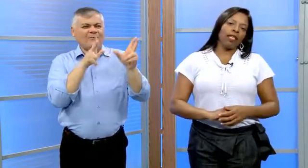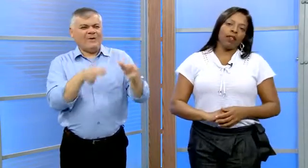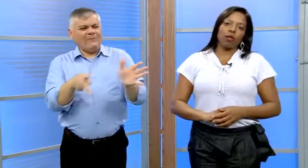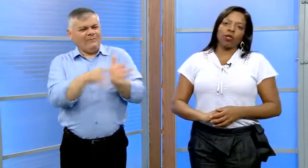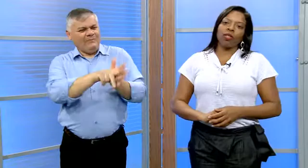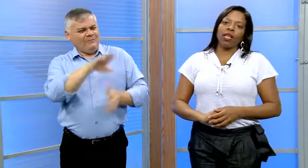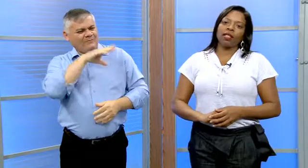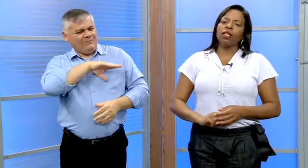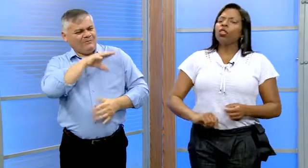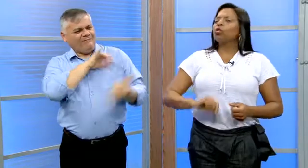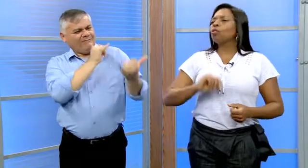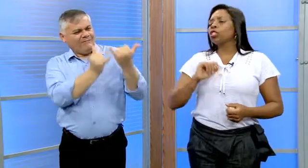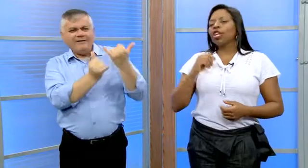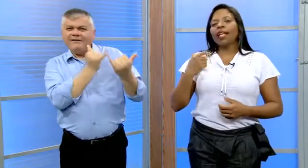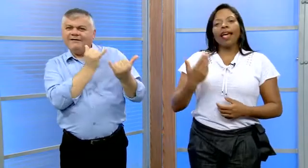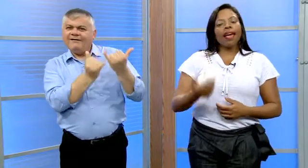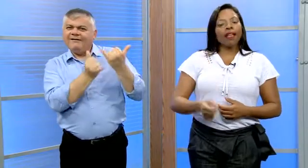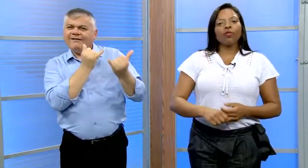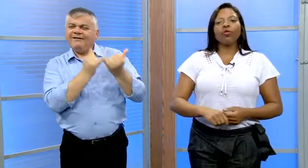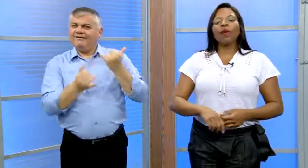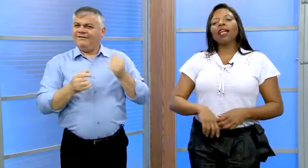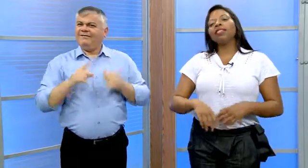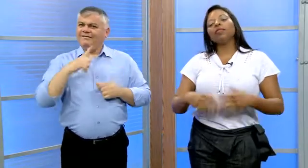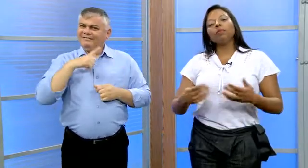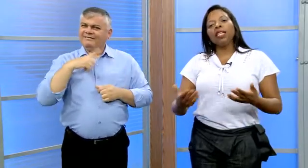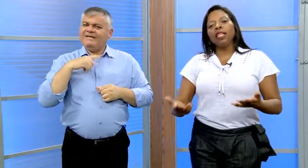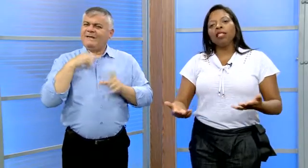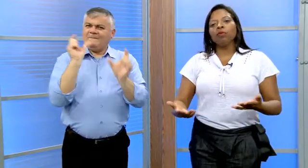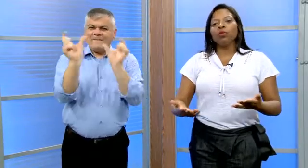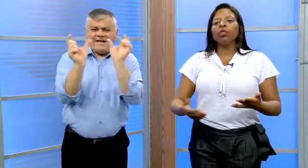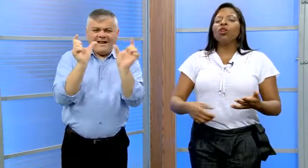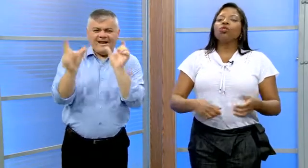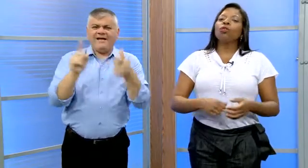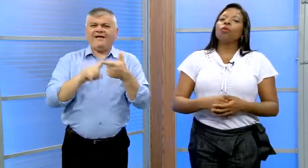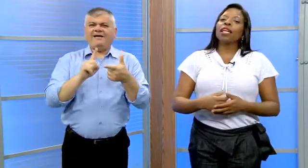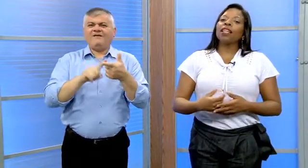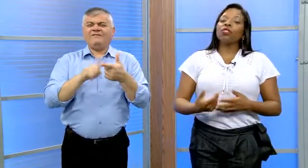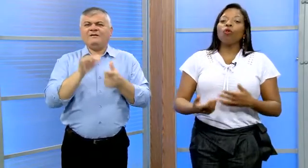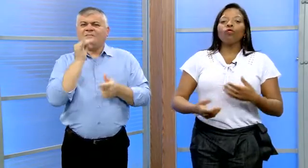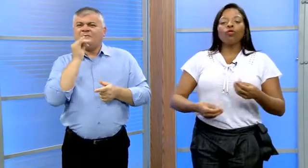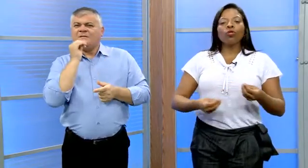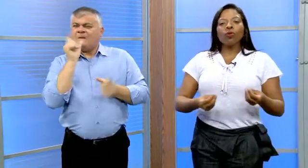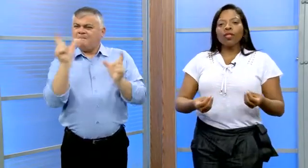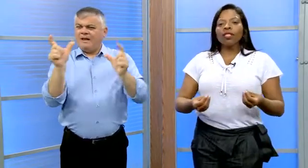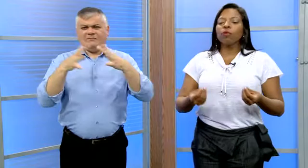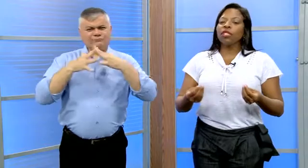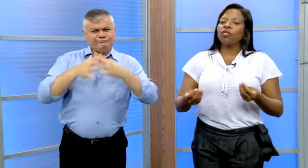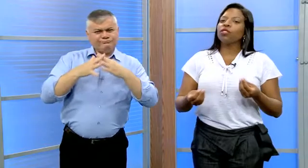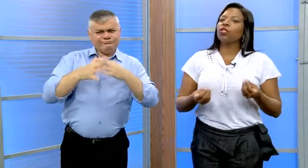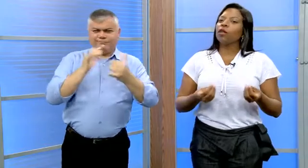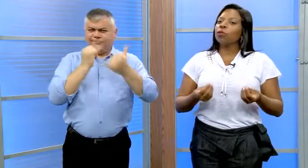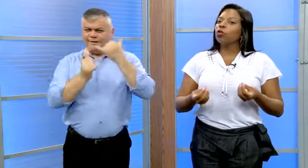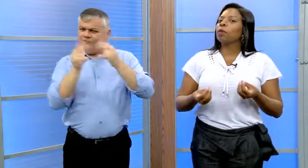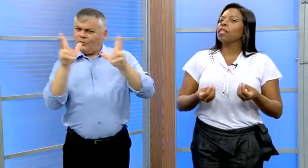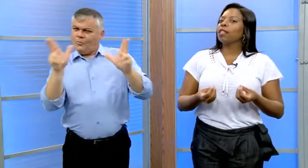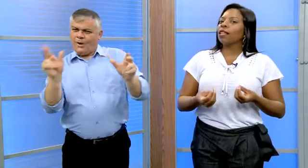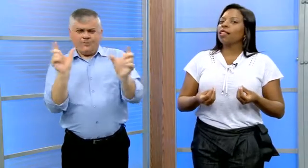língua portuguesa, sobre dialetos, pares mínimos, sobre aquelas confusões que muitas vezes nós paramos para pensar na